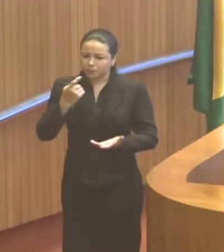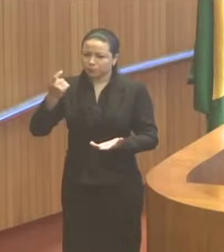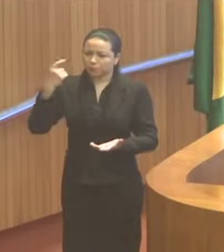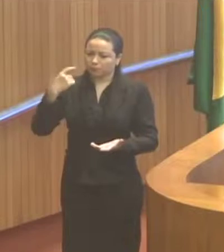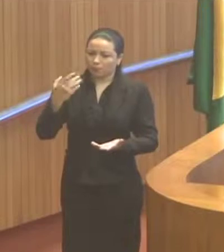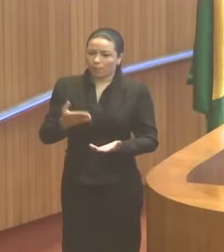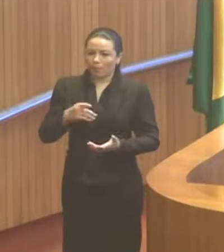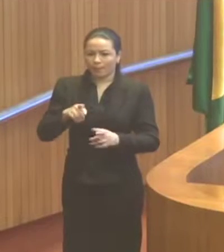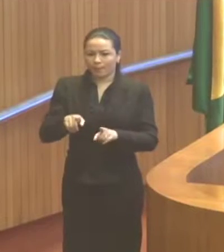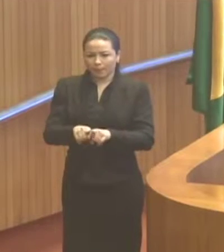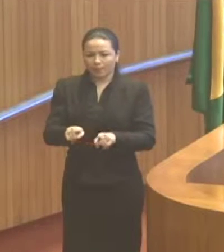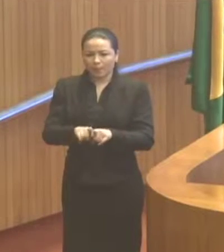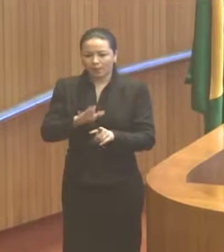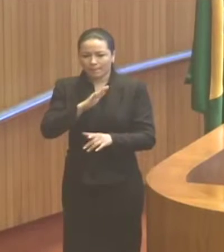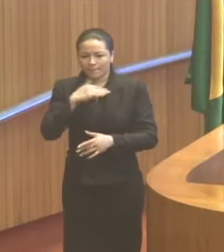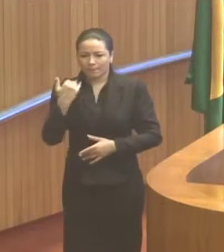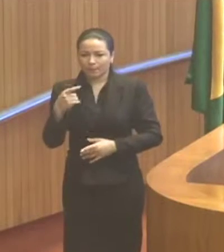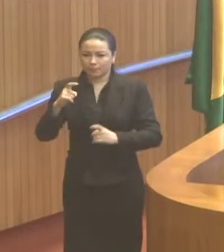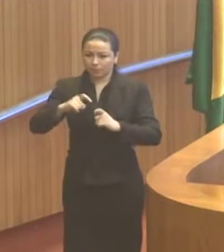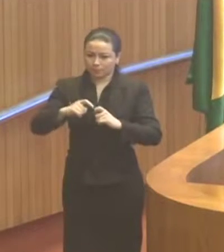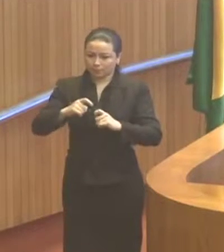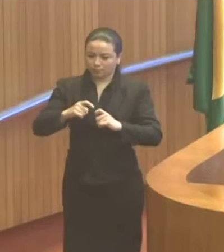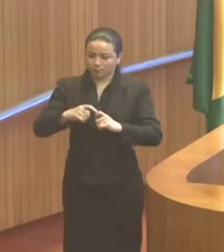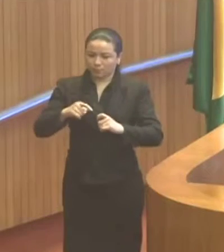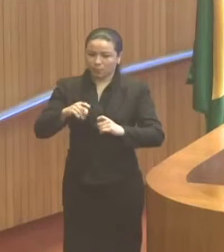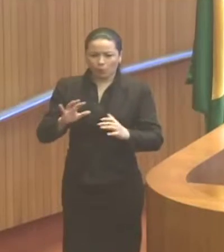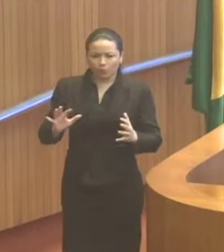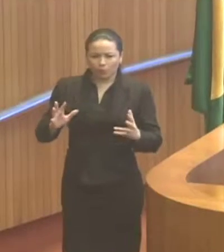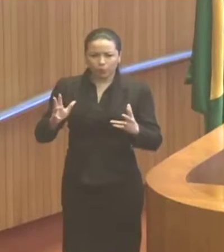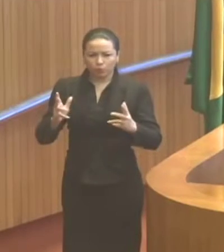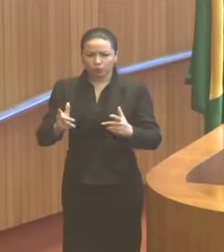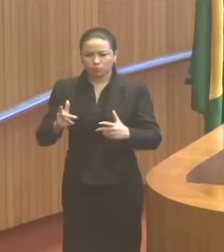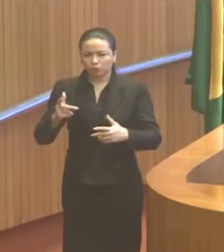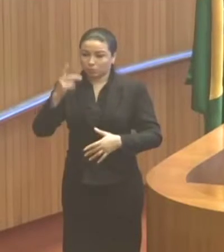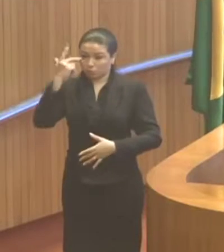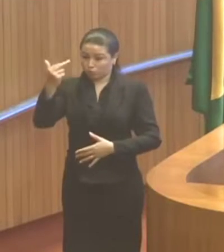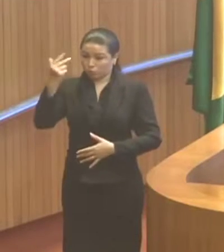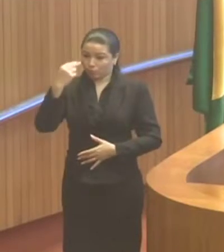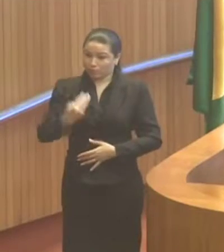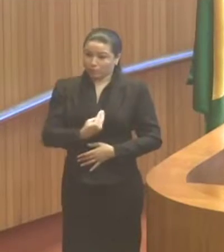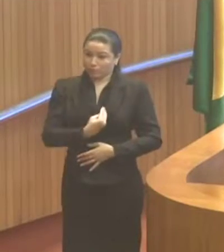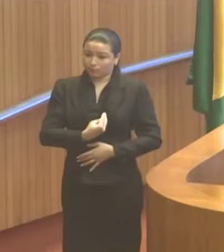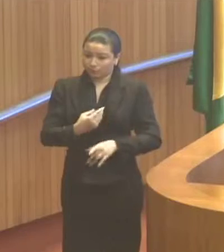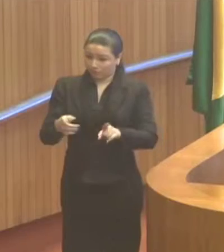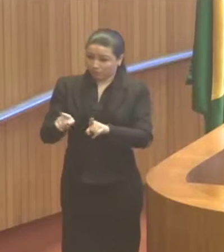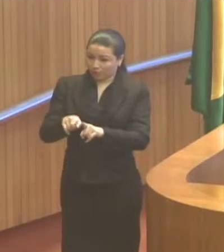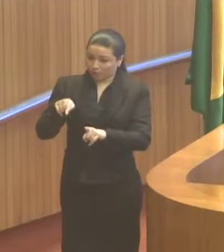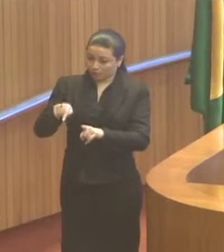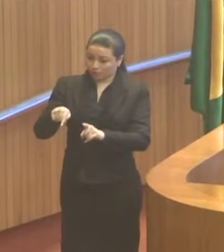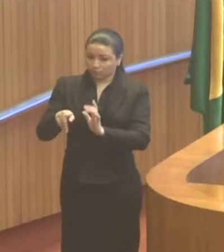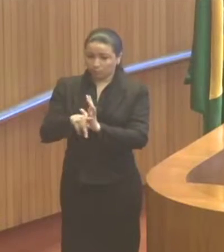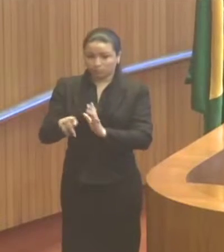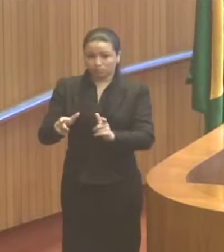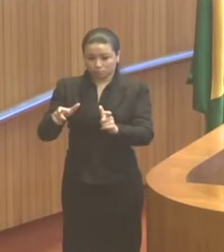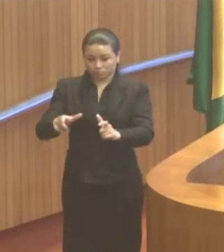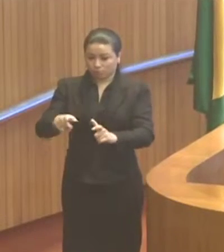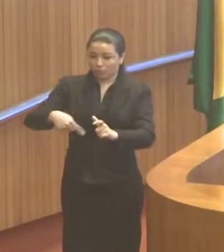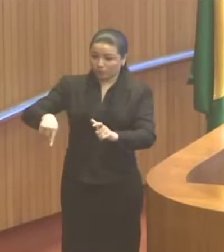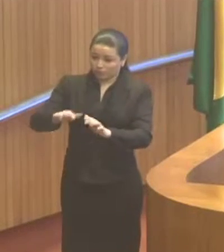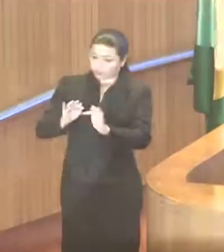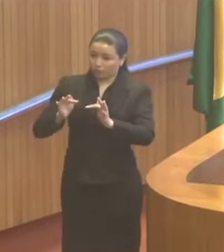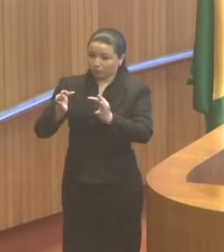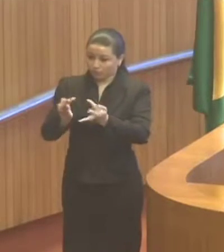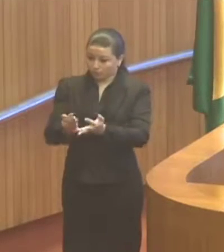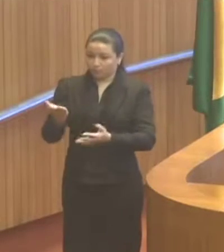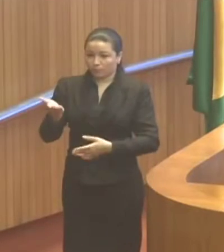recentemente, a morte do médico, com toda uma história de vida, e que dentro de seu ambiente familiar,